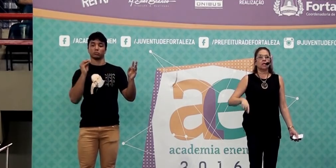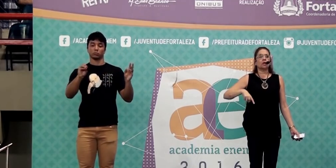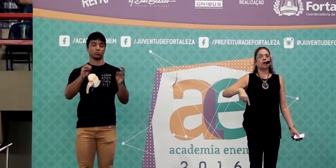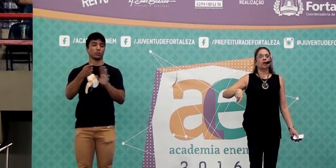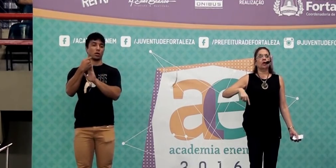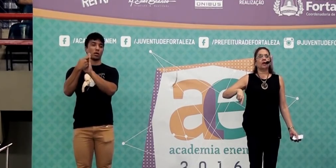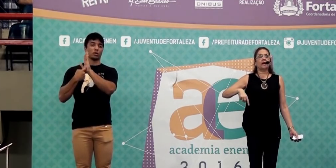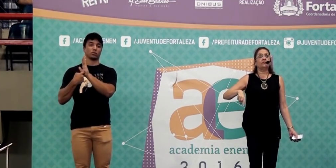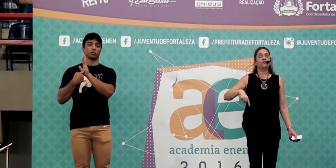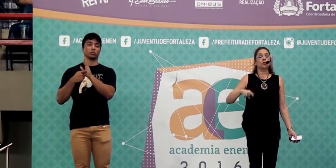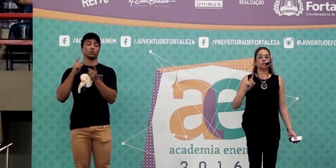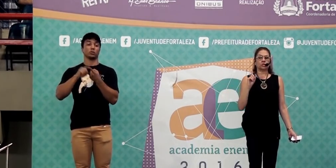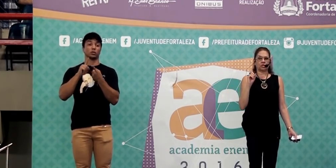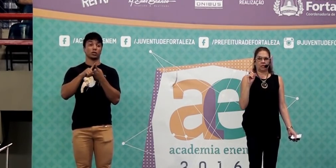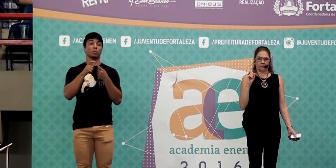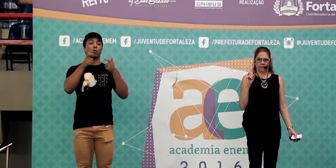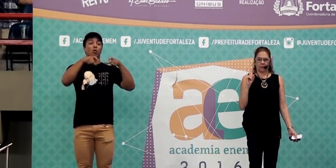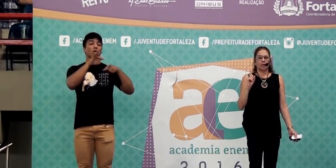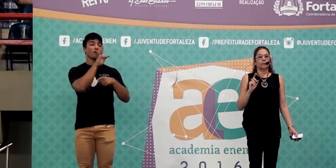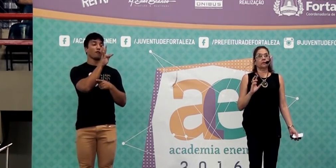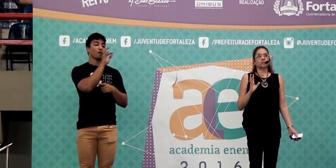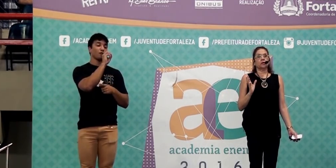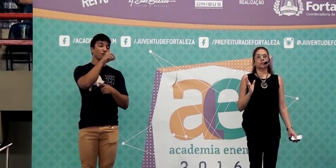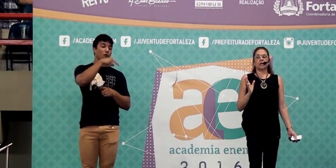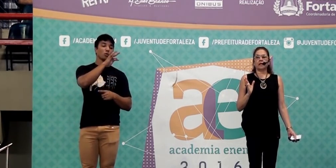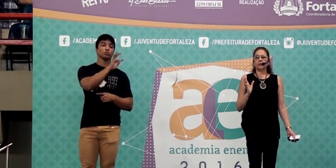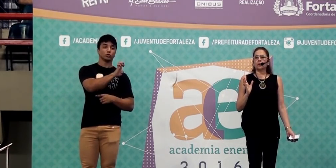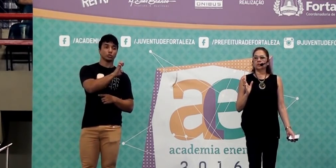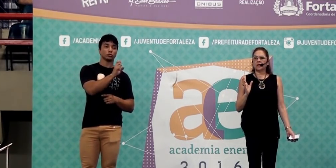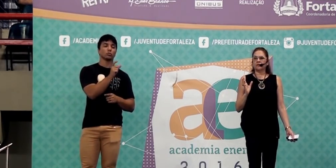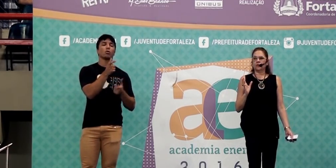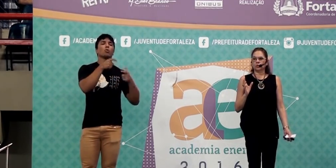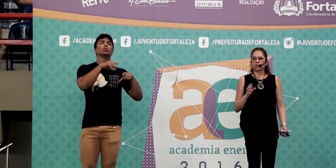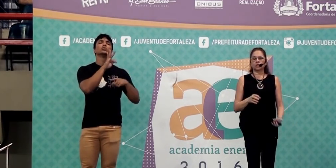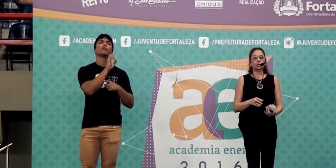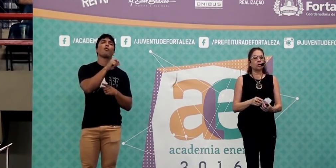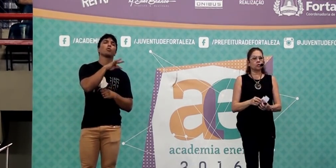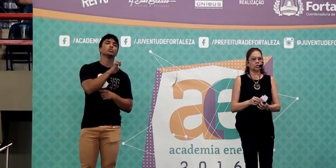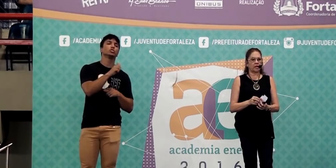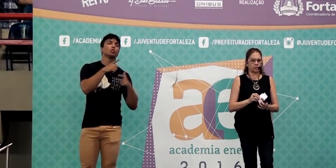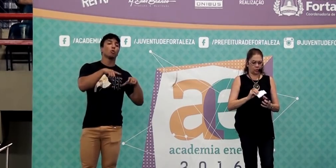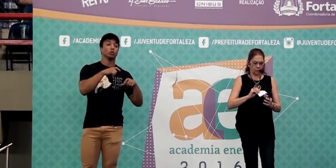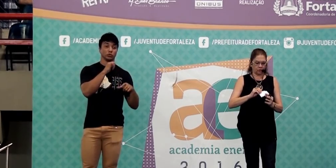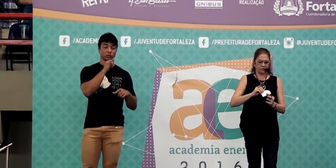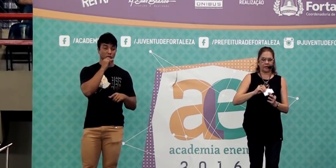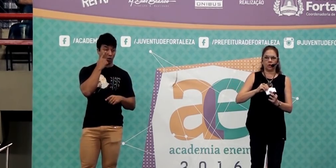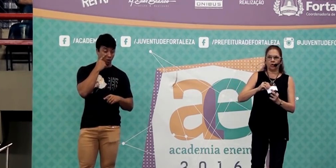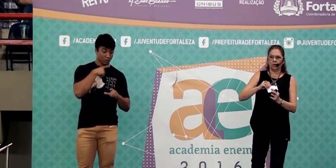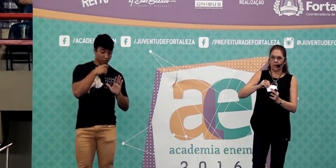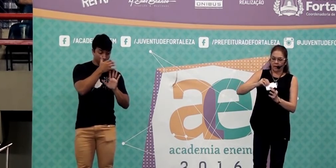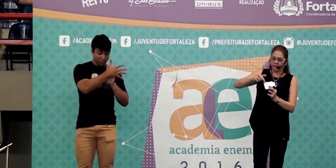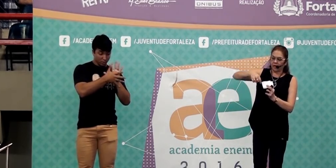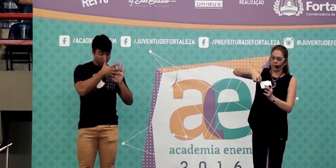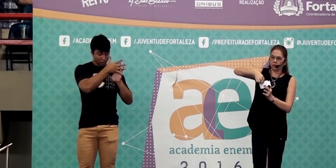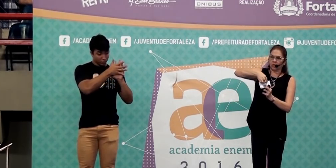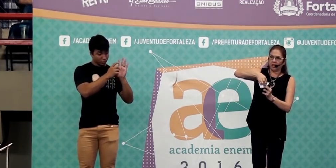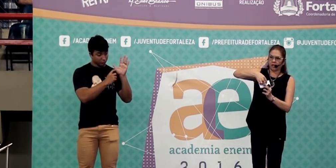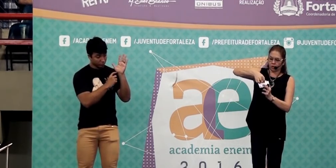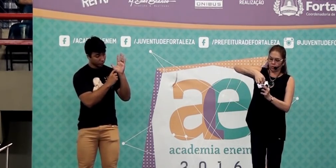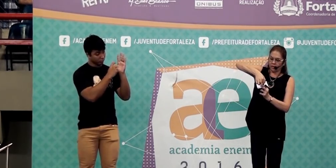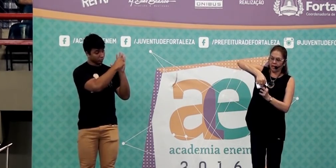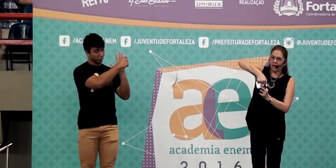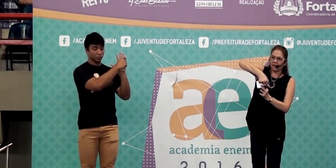redação. E coloca a fonte. Professor, onde é que eu encontro a fonte? Todo texto motivador tem